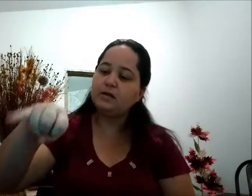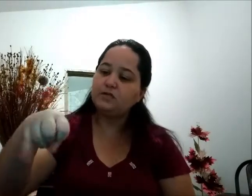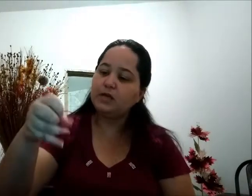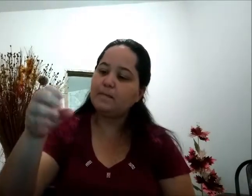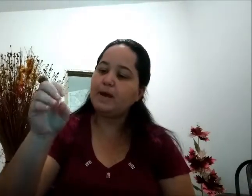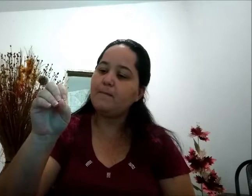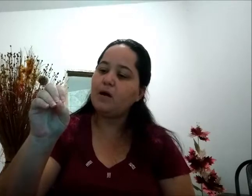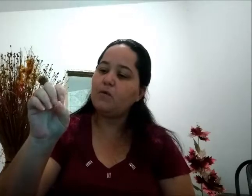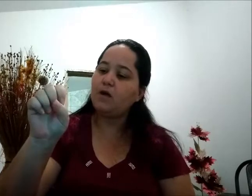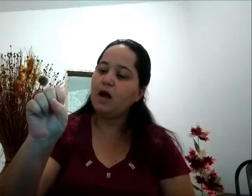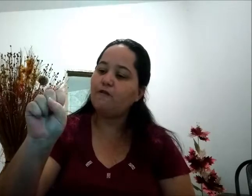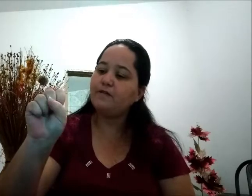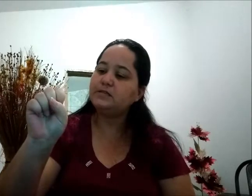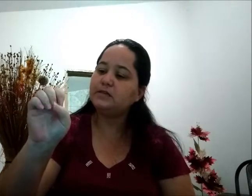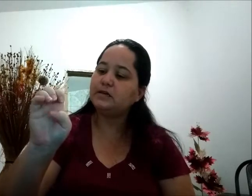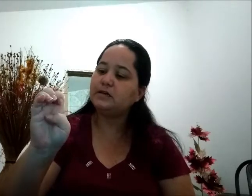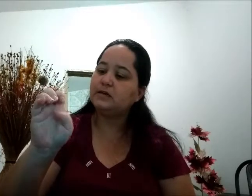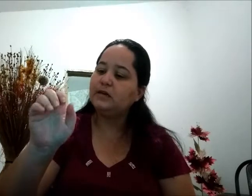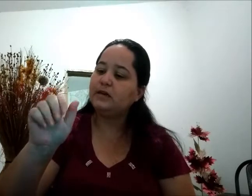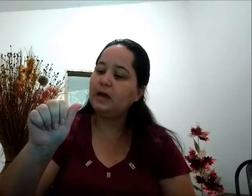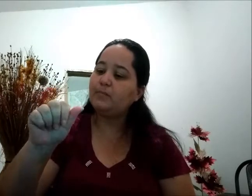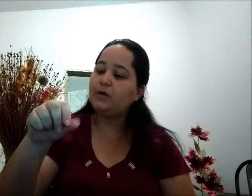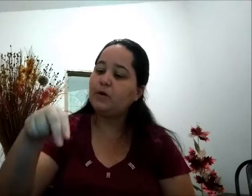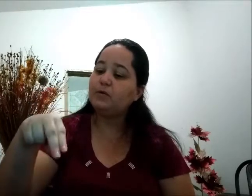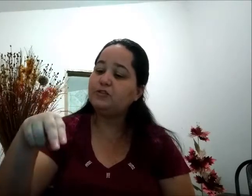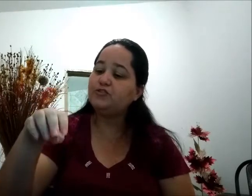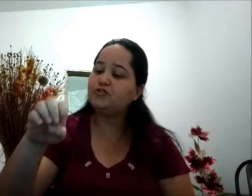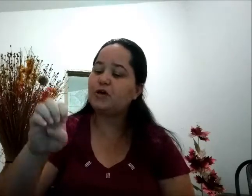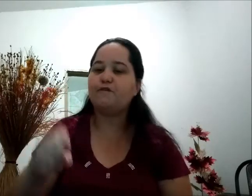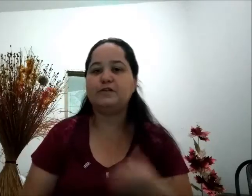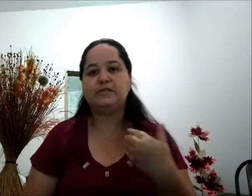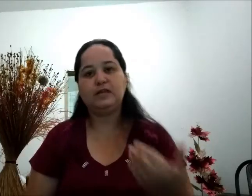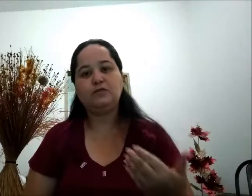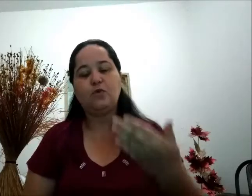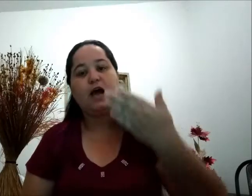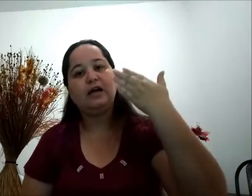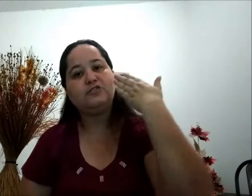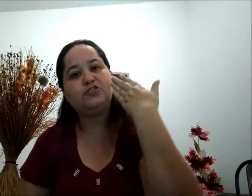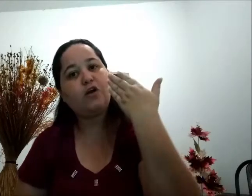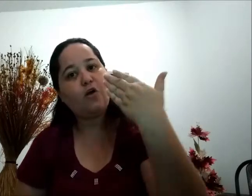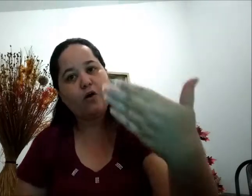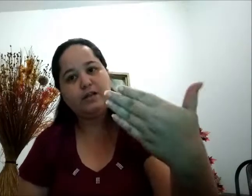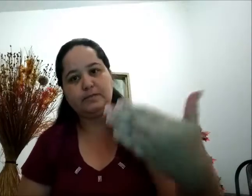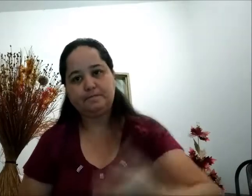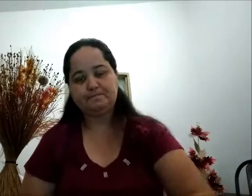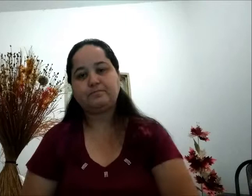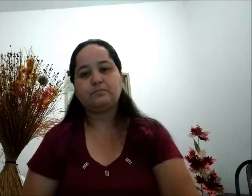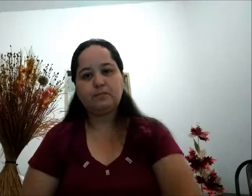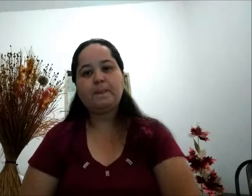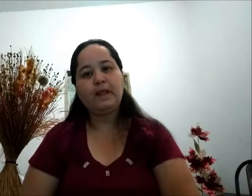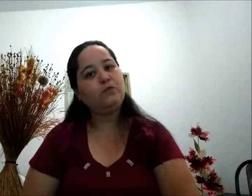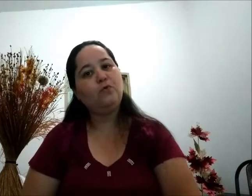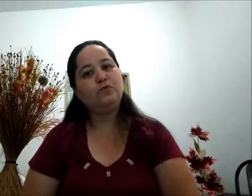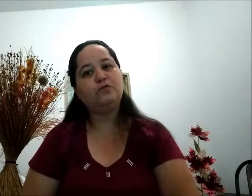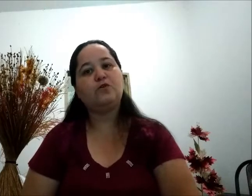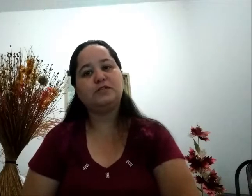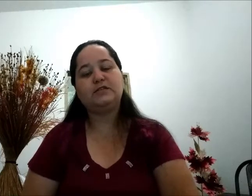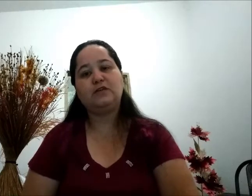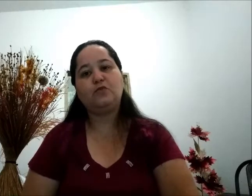aqui para a mão ao fazer, né? Porque quando a gente está conversando, a gente olha no olho do nosso